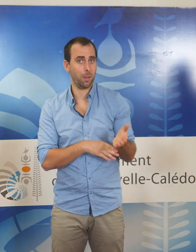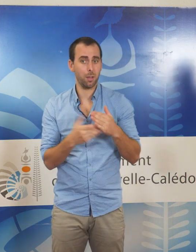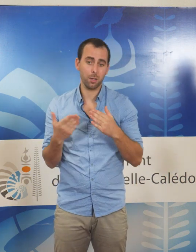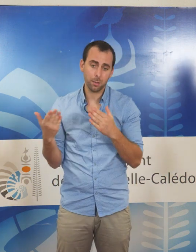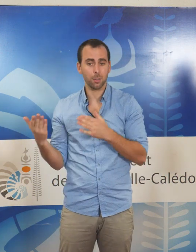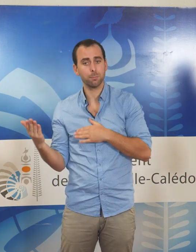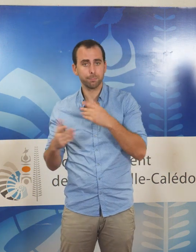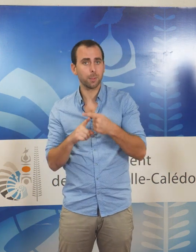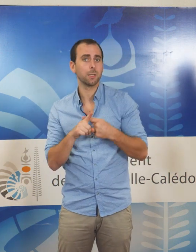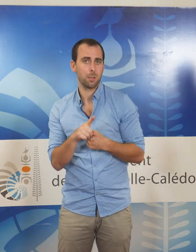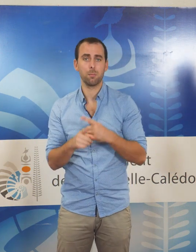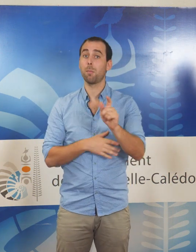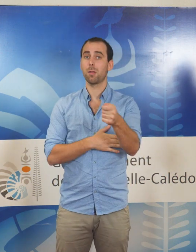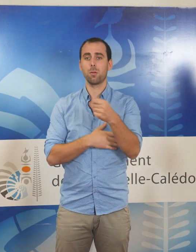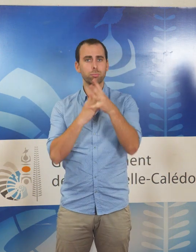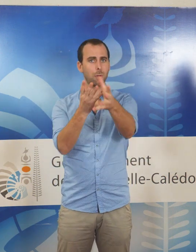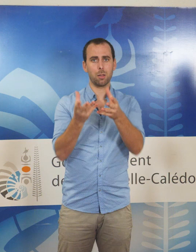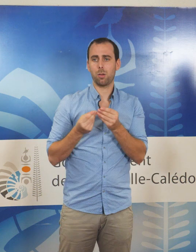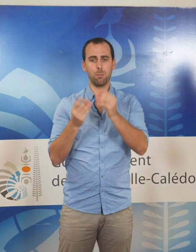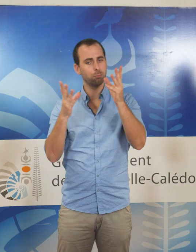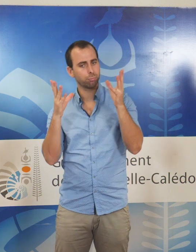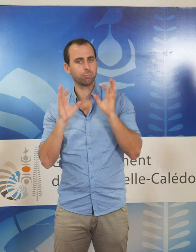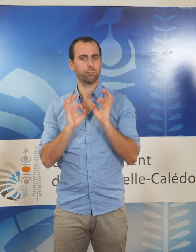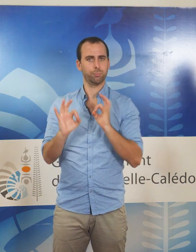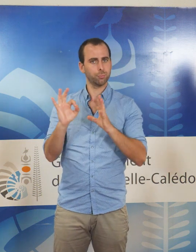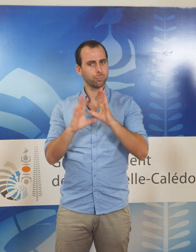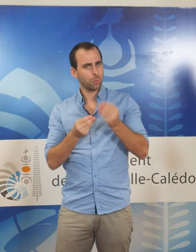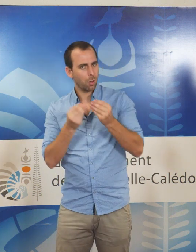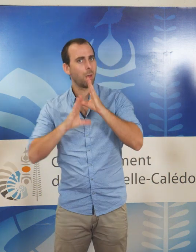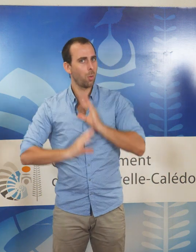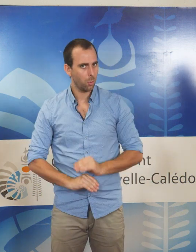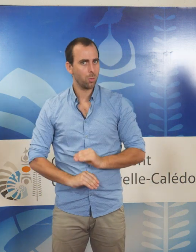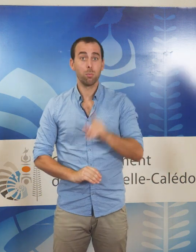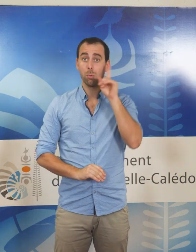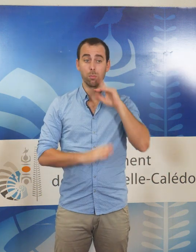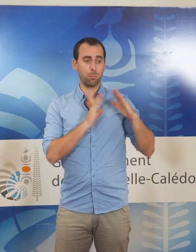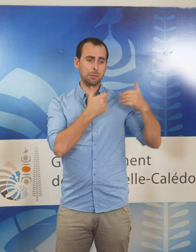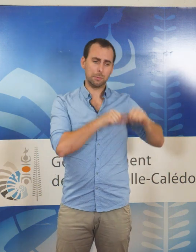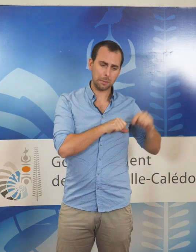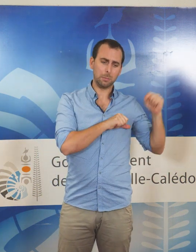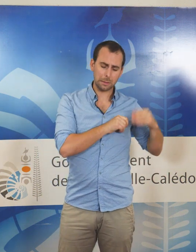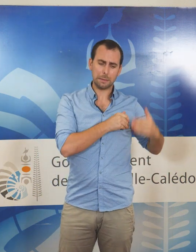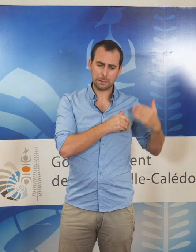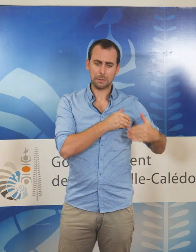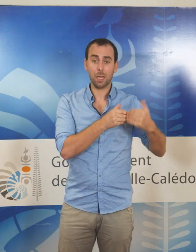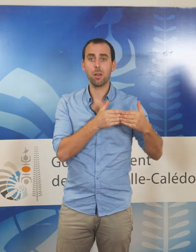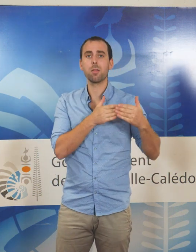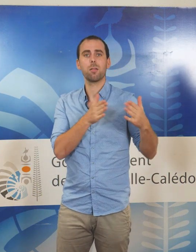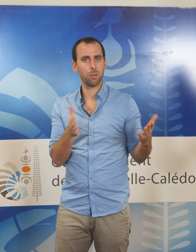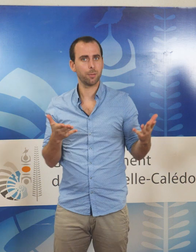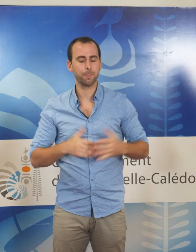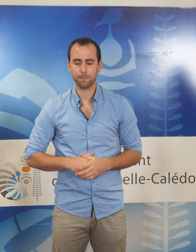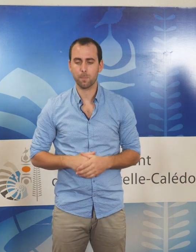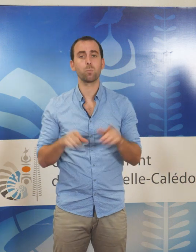d'assurer un accueil bienveillant et rassurant, puisque nous étions dans une sortie de confinement strict. Éduquer également aux gestes